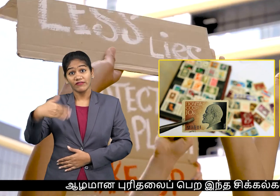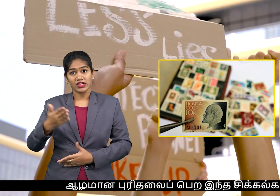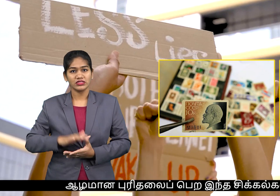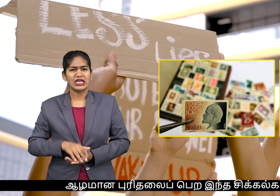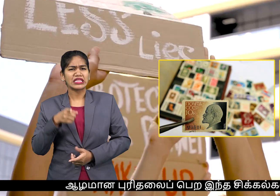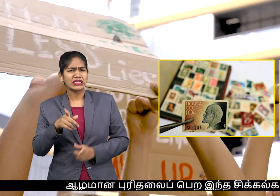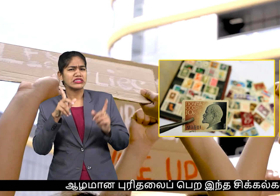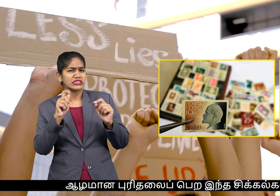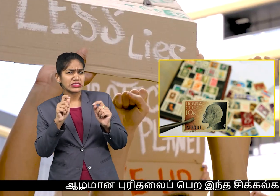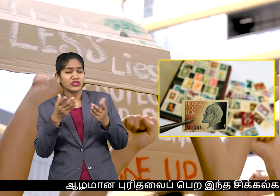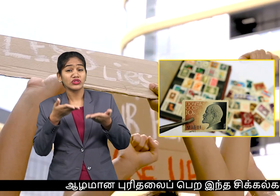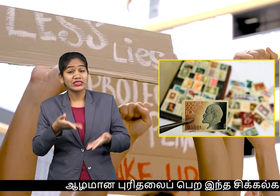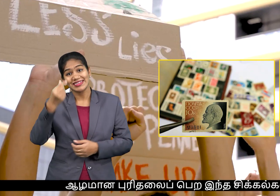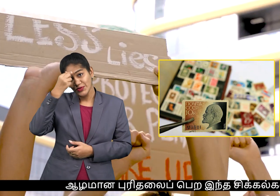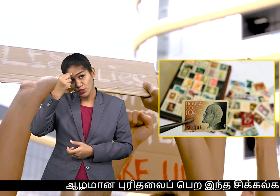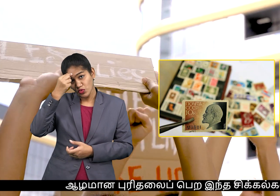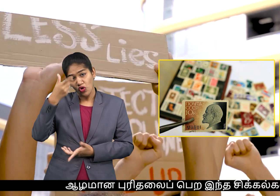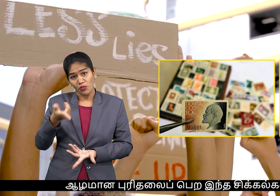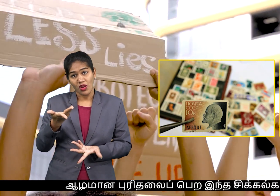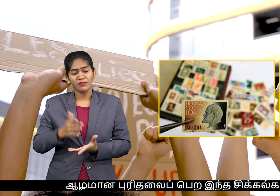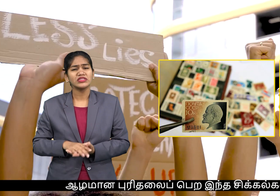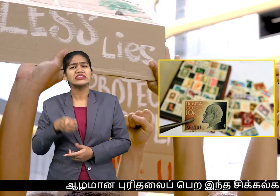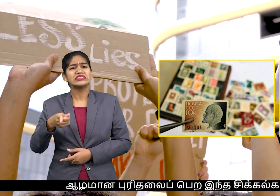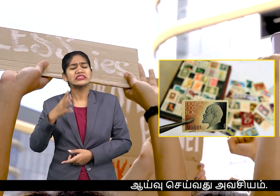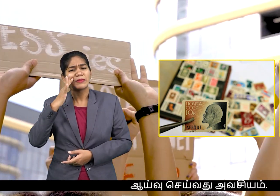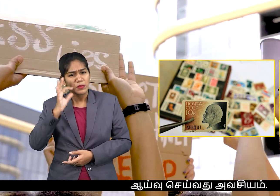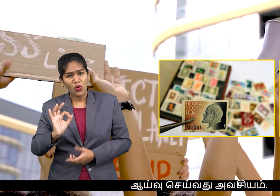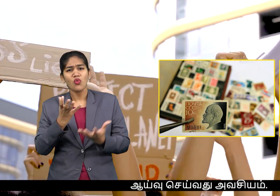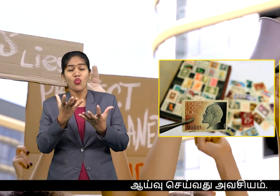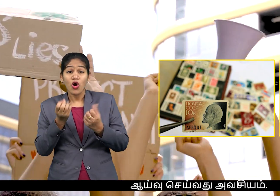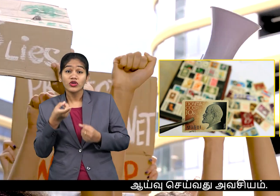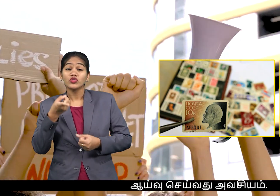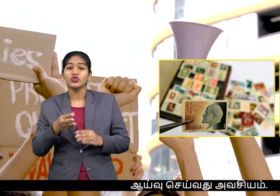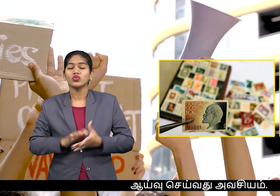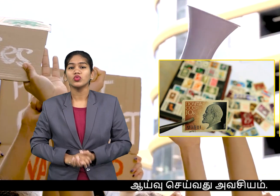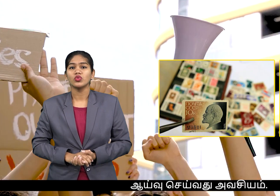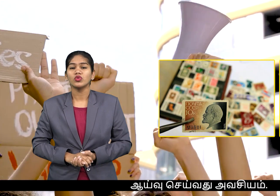ஆழமான புரிதலைப் பெற இந்த சிக்கல்களை மேலும் ஆய்வு செய்வது அவசியம்.